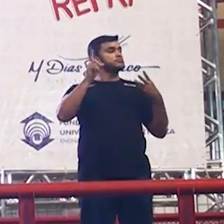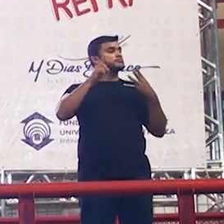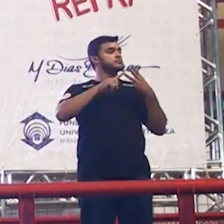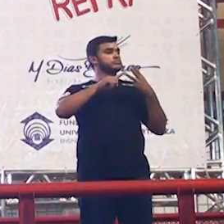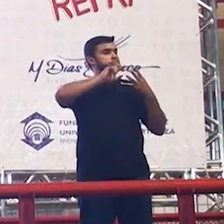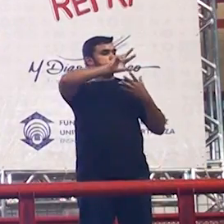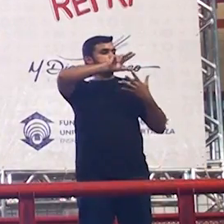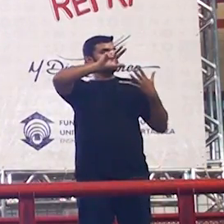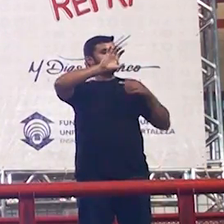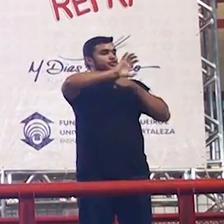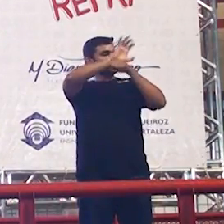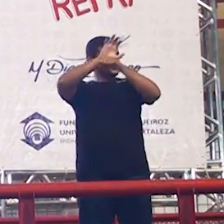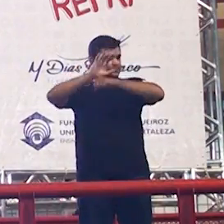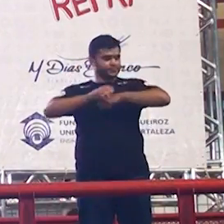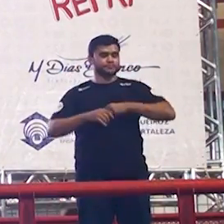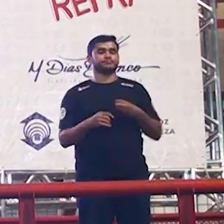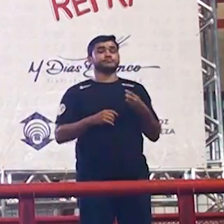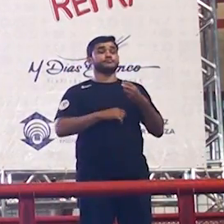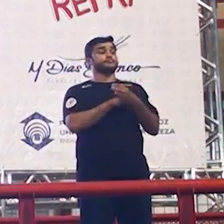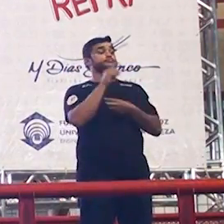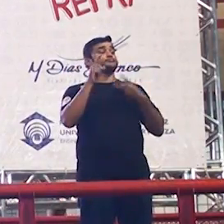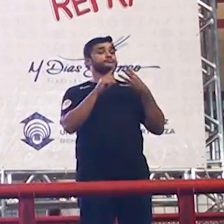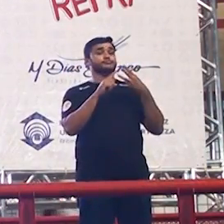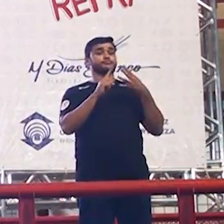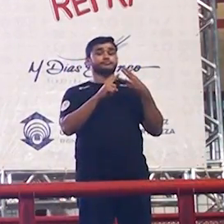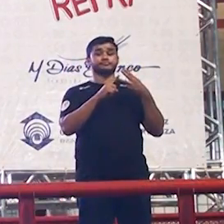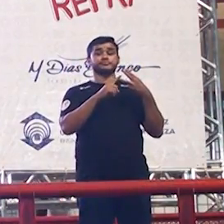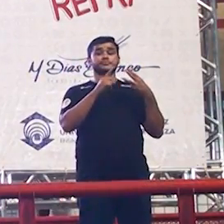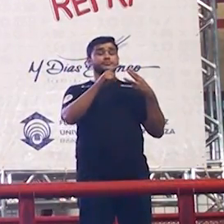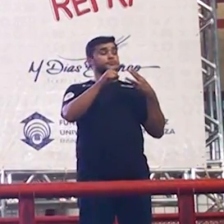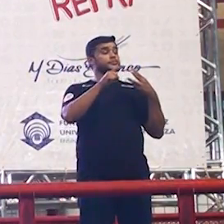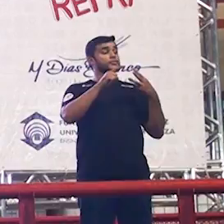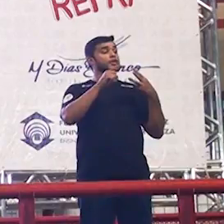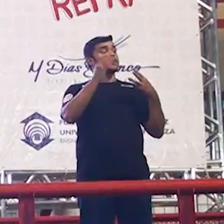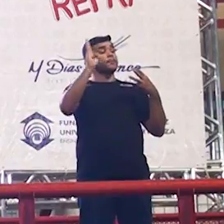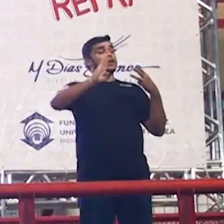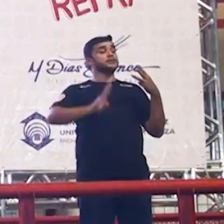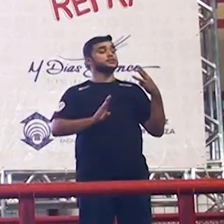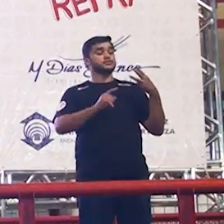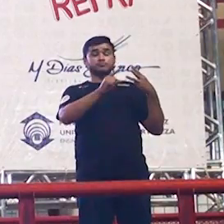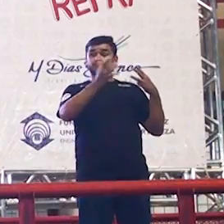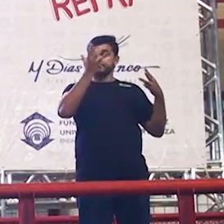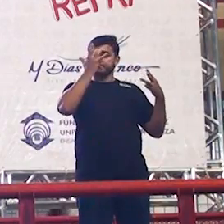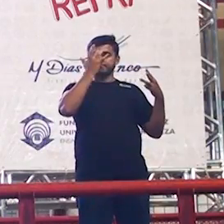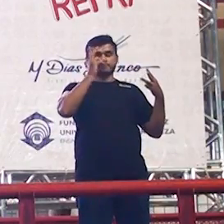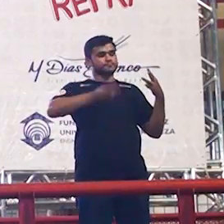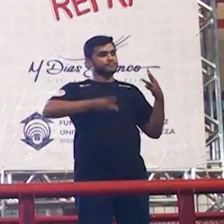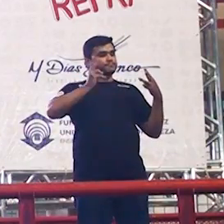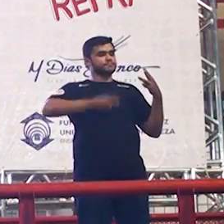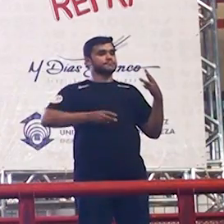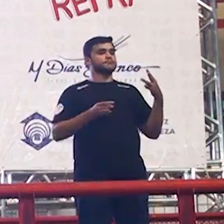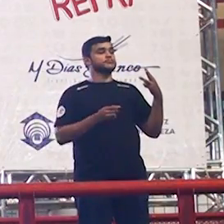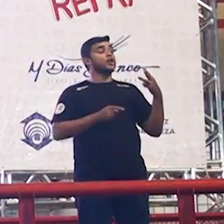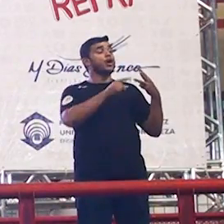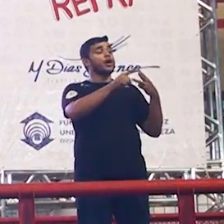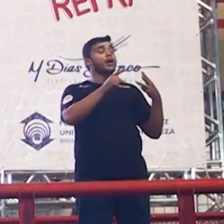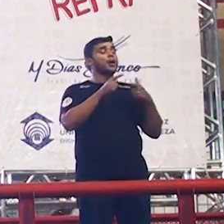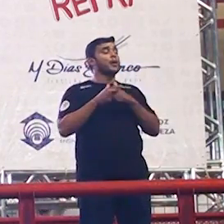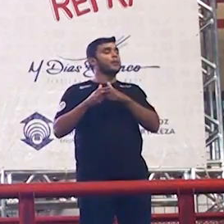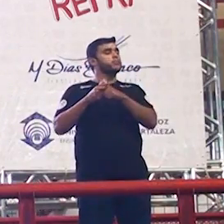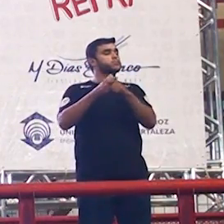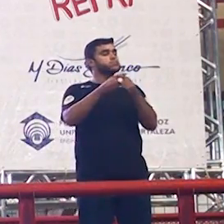claro? Terceiro tópico, na parte de Brasil, que você não vai poder deixar de ler: